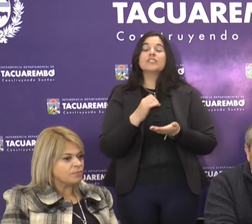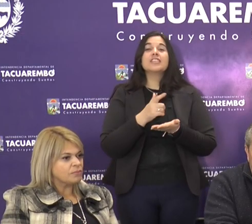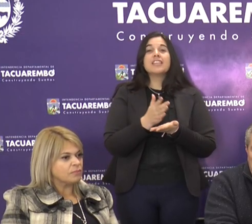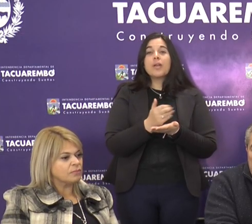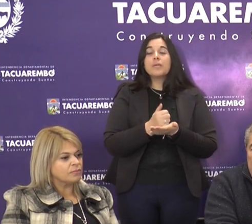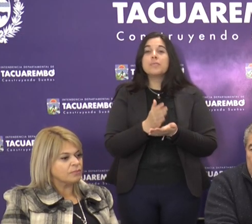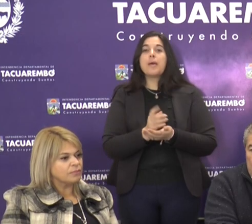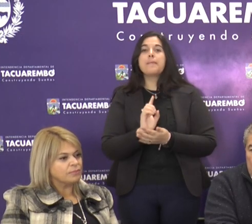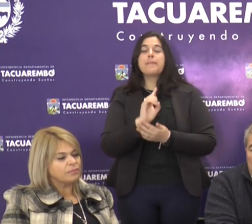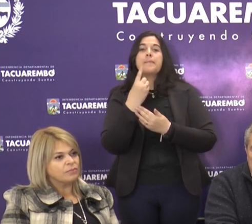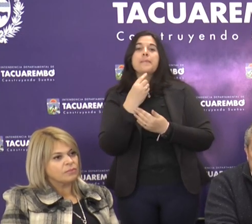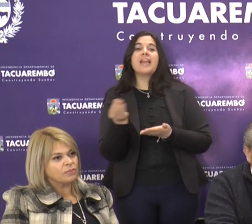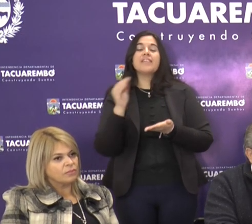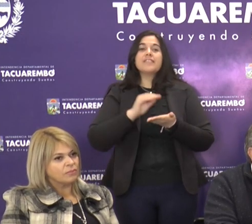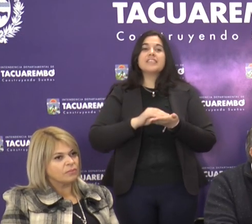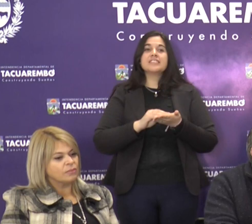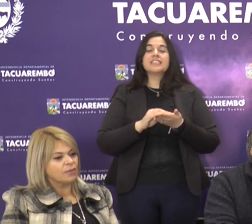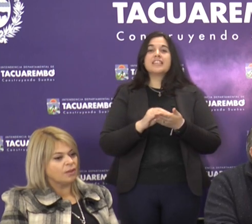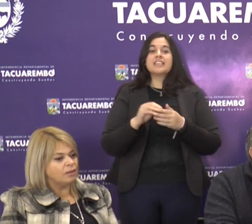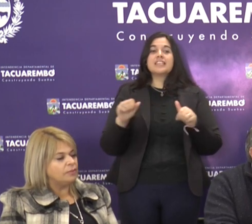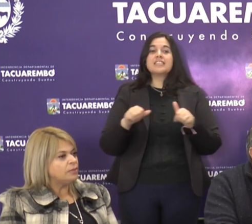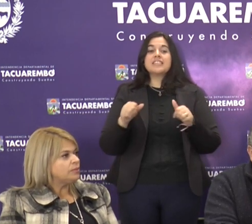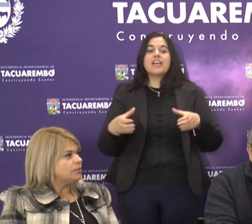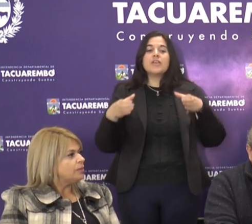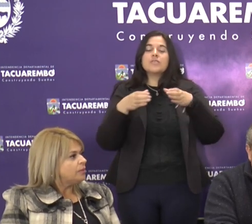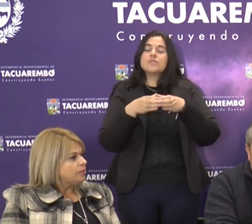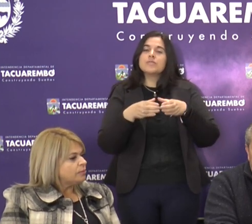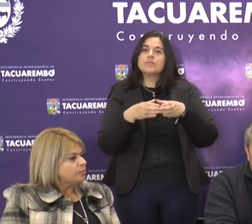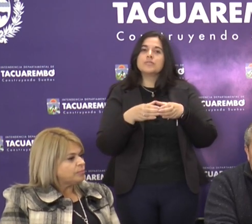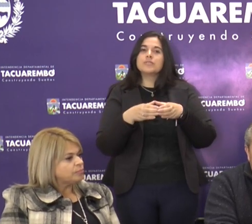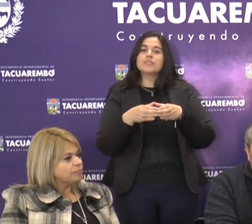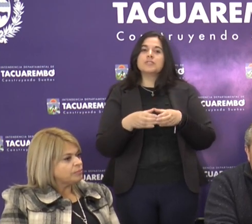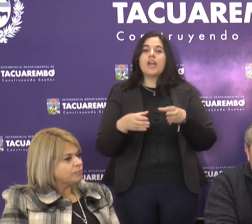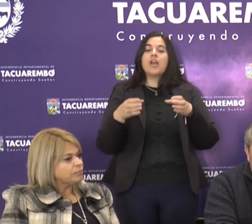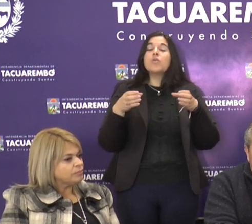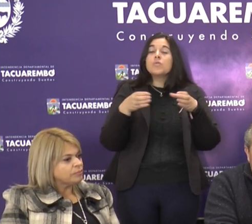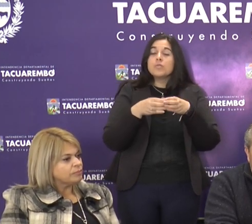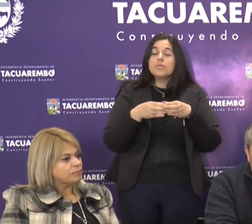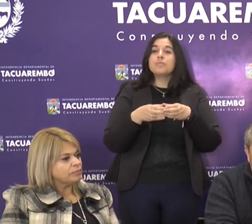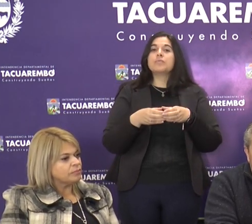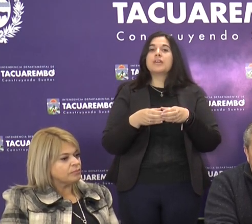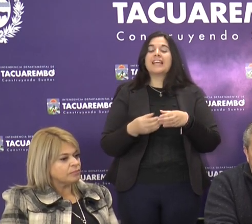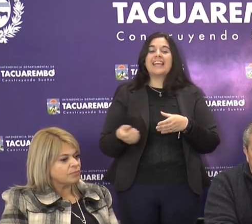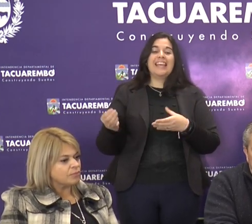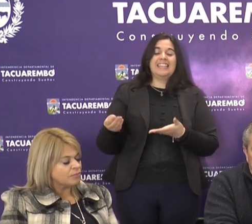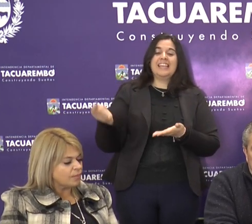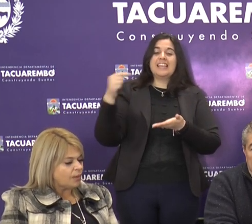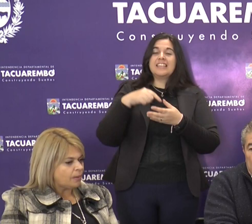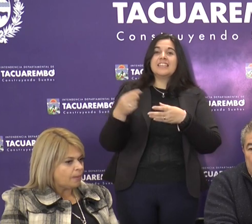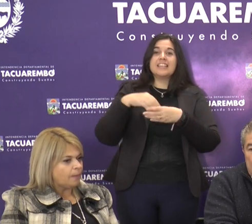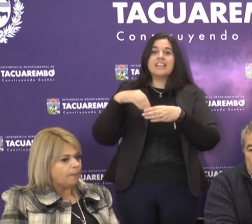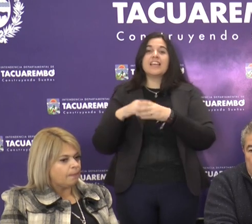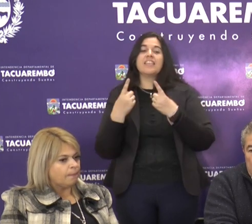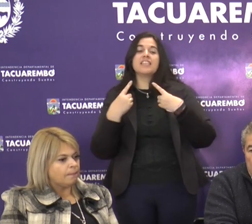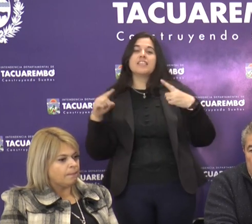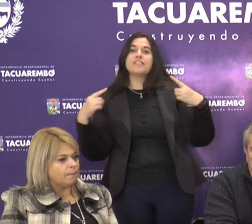Esta es la primera vez que en Tacuarembó se lleva a cabo la reunión de la comisión que integran las